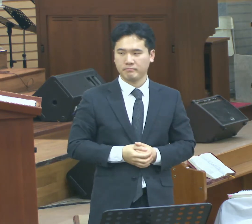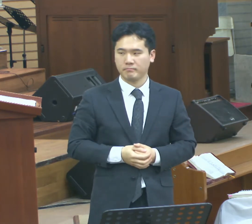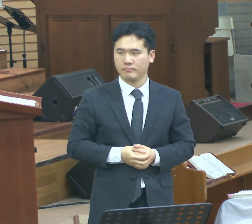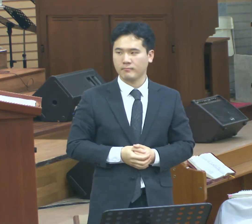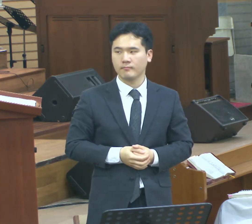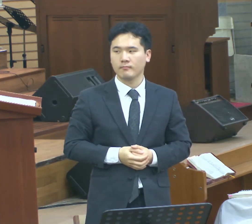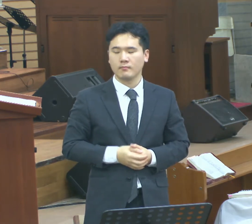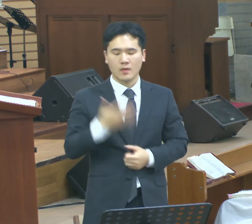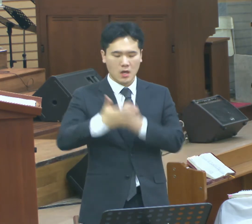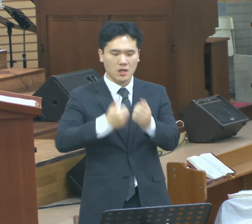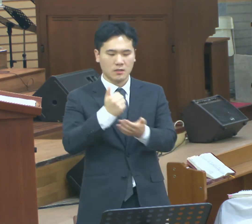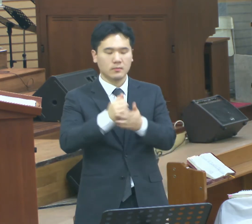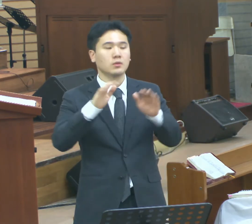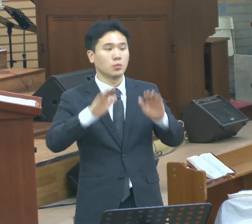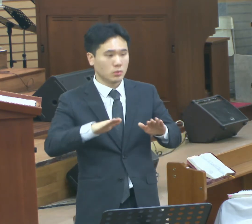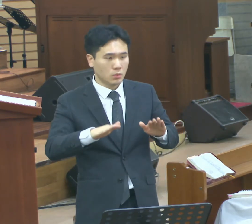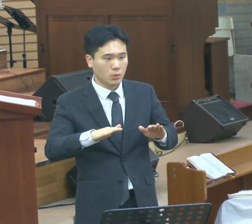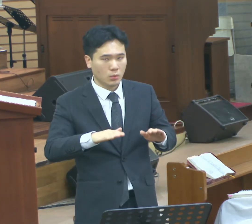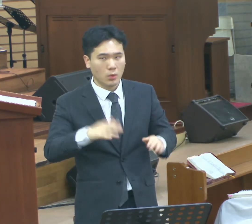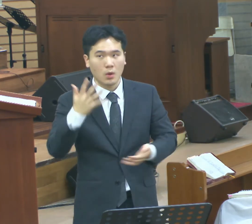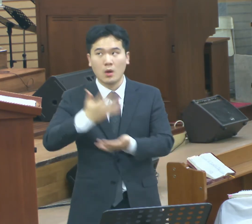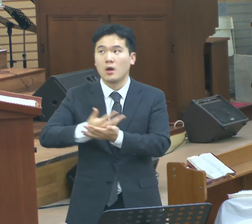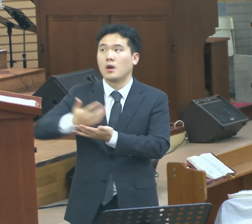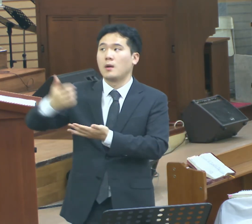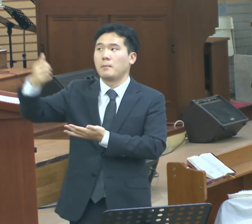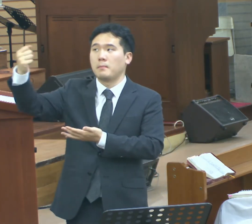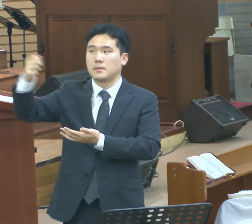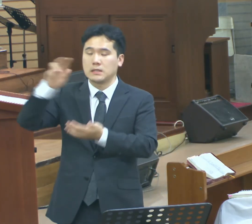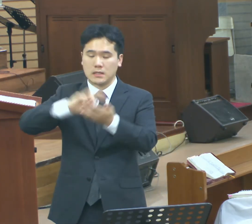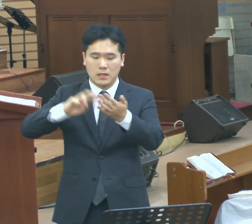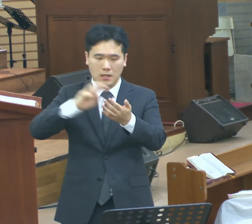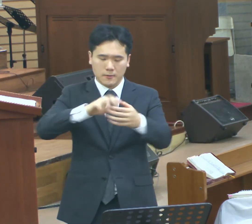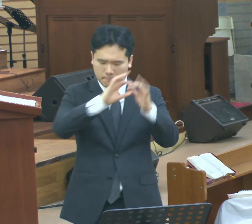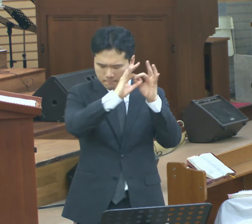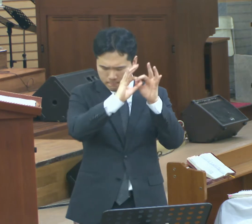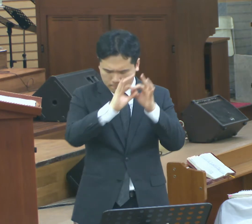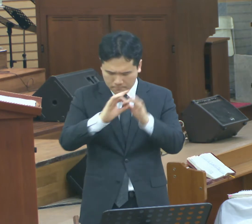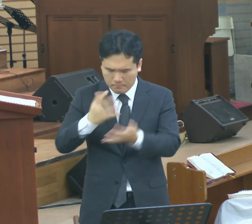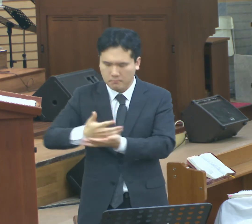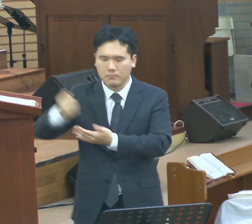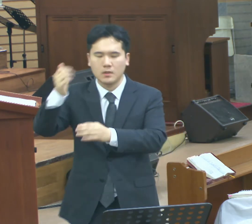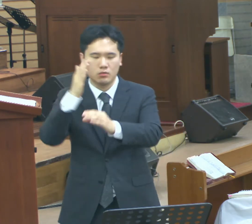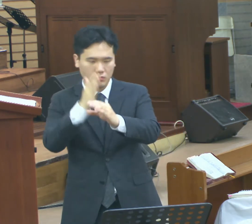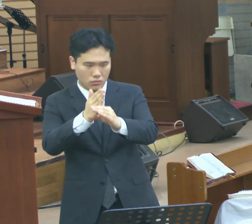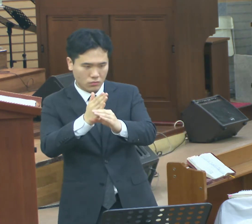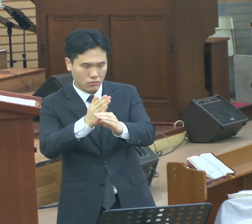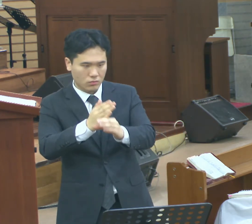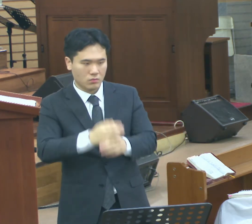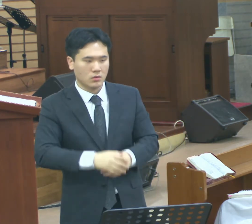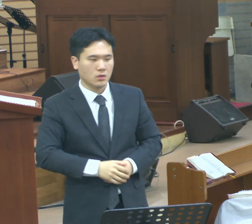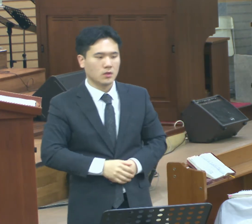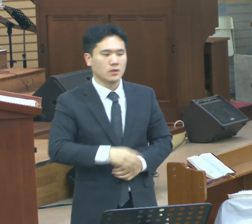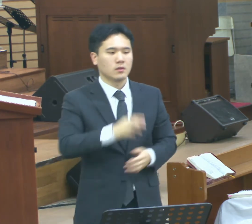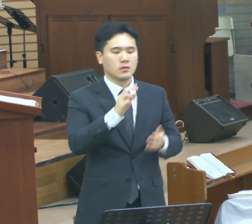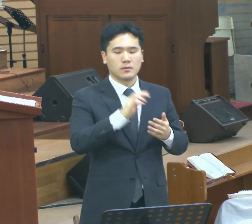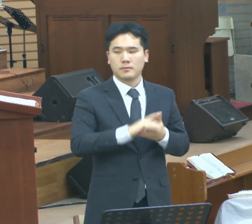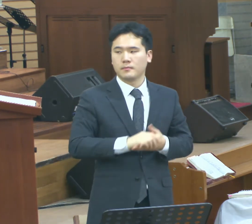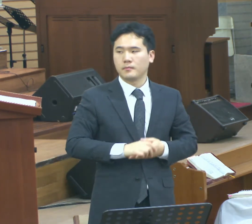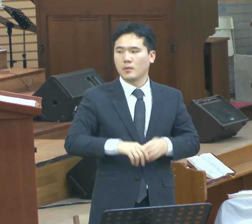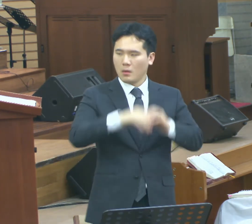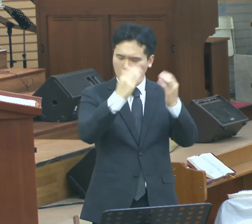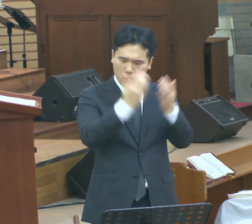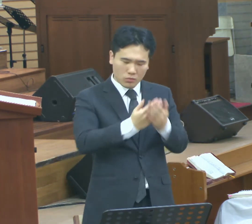하나님은 오늘도 받으실 찬양을 계속 받고 계시고 새가 우는 게 아니고 찬양하는 거고요.